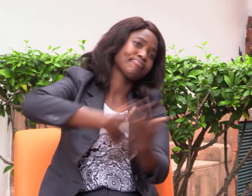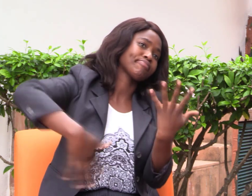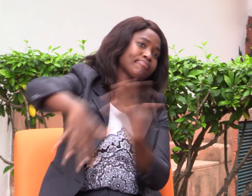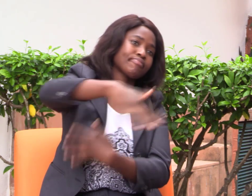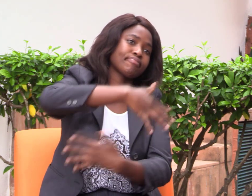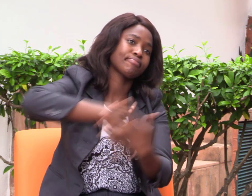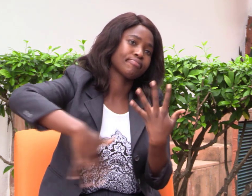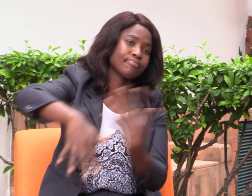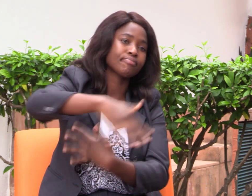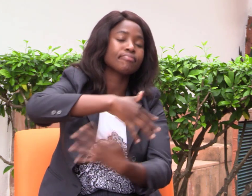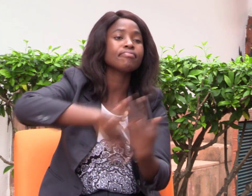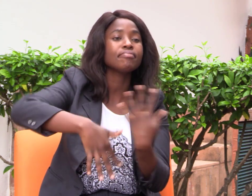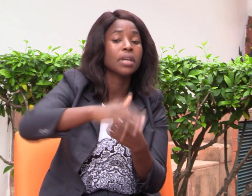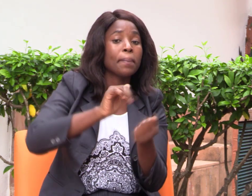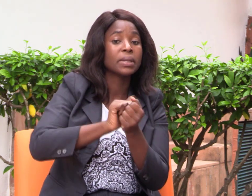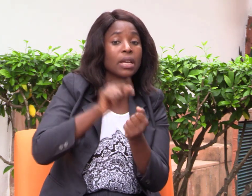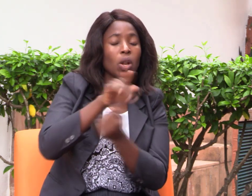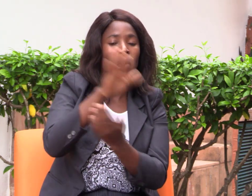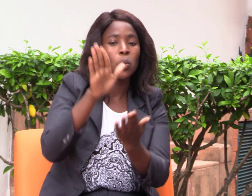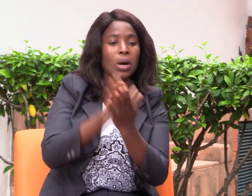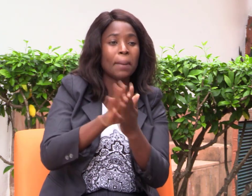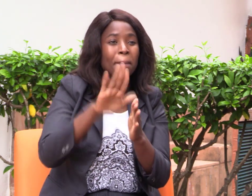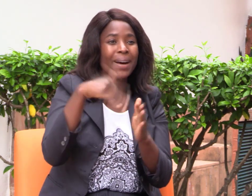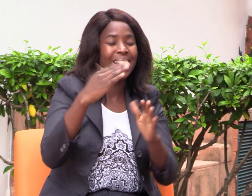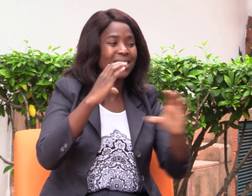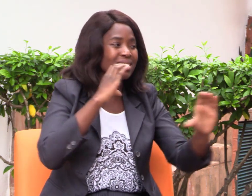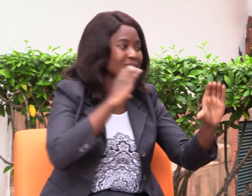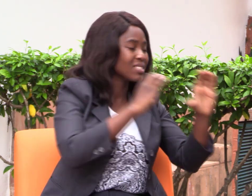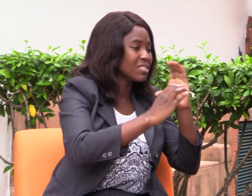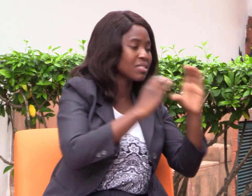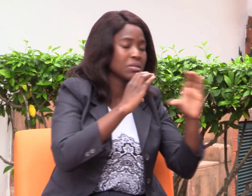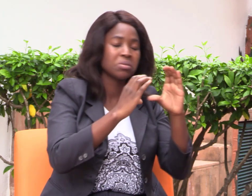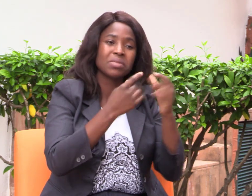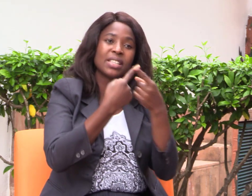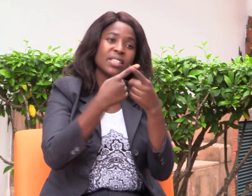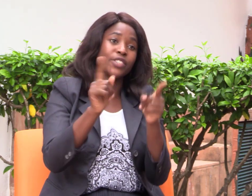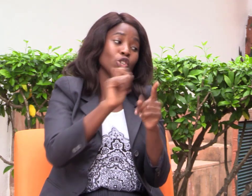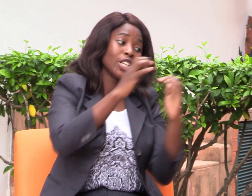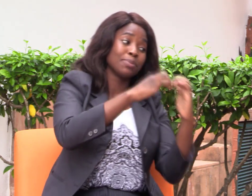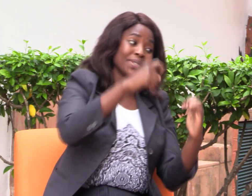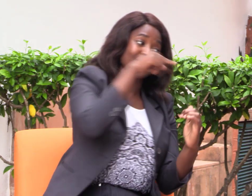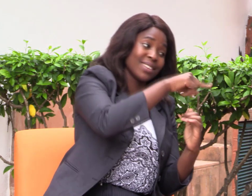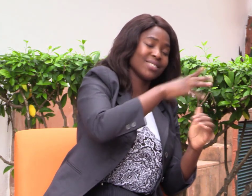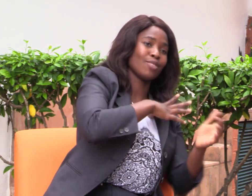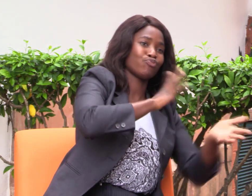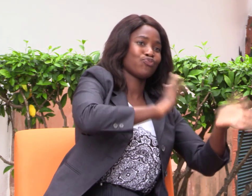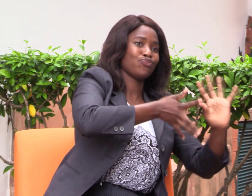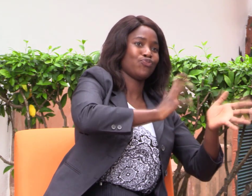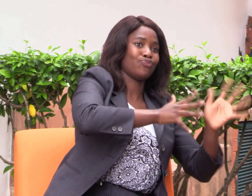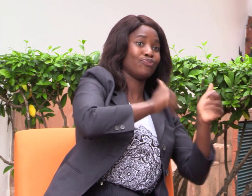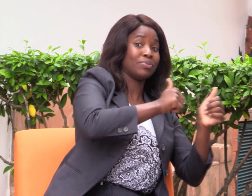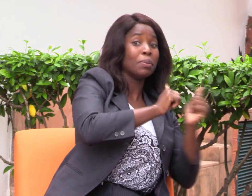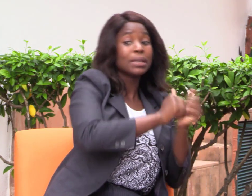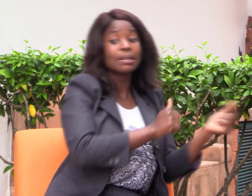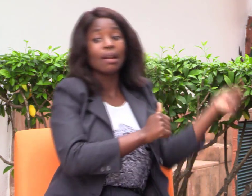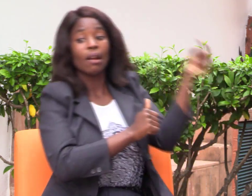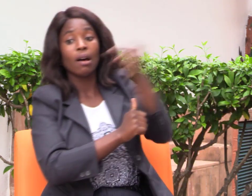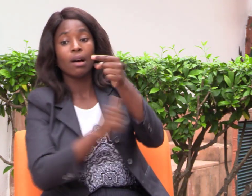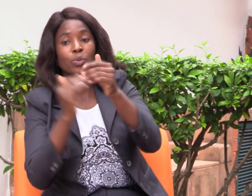alunos são levados até à Escola Josina Machel numa sala inclusiva, isto é, há pessoas surdas e